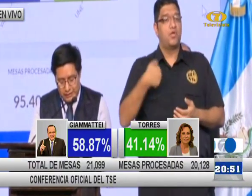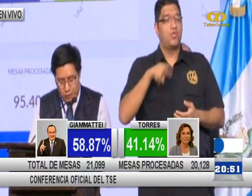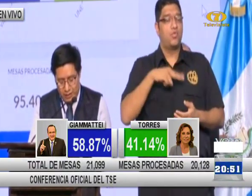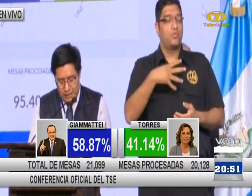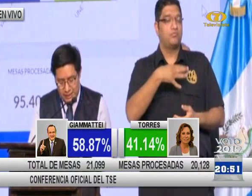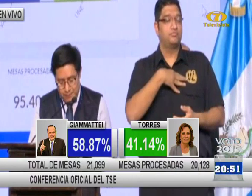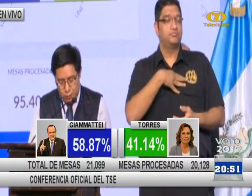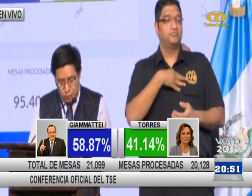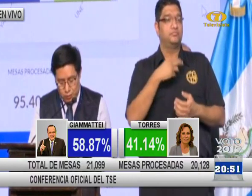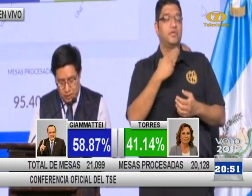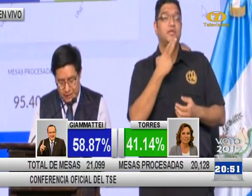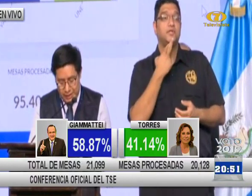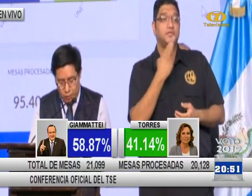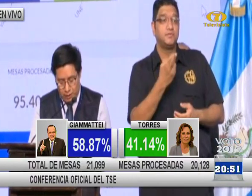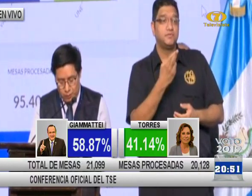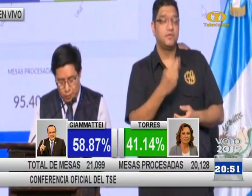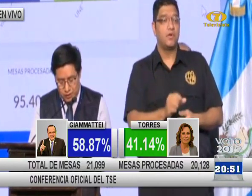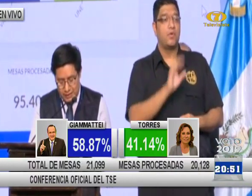resultados fueron de